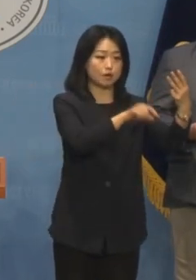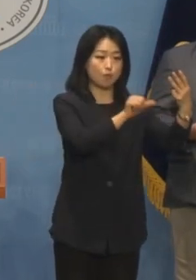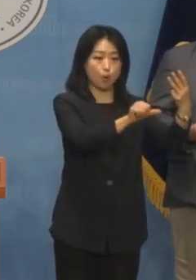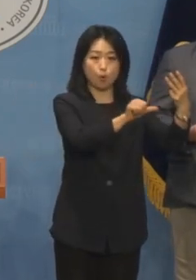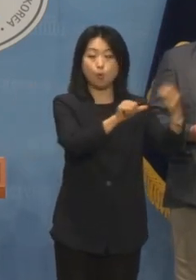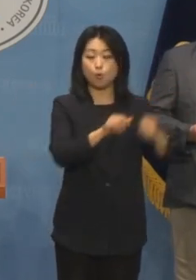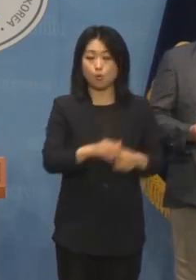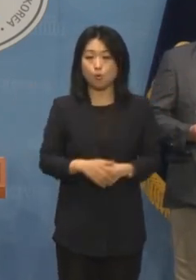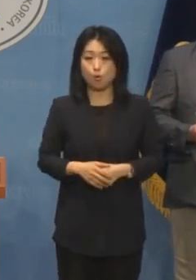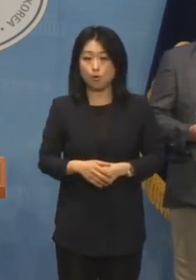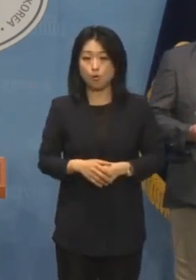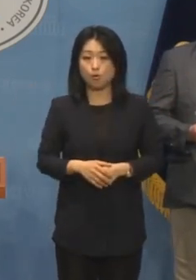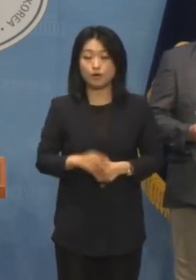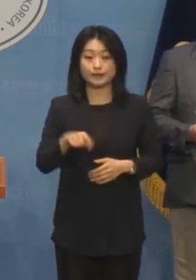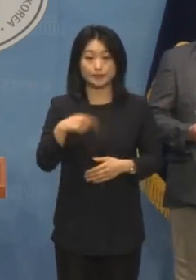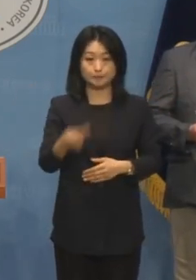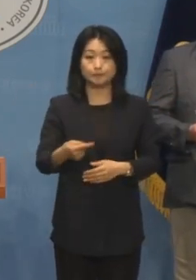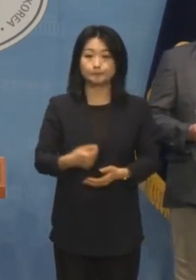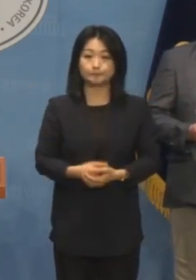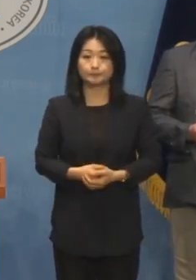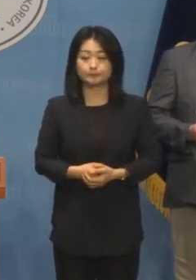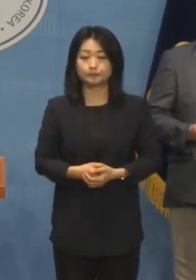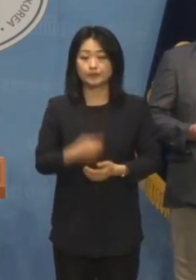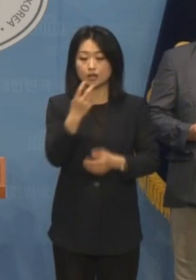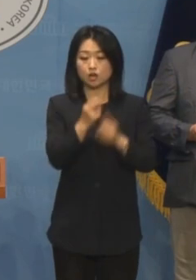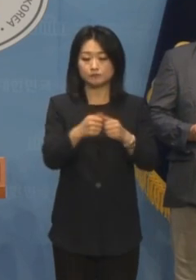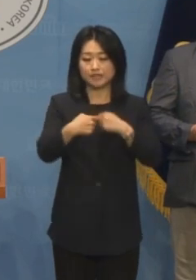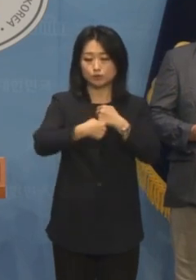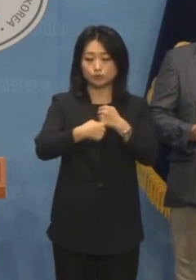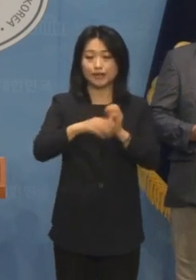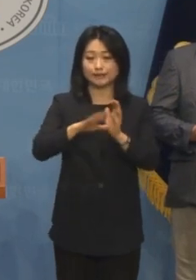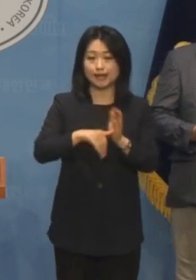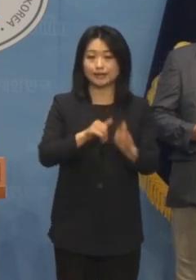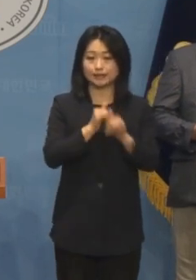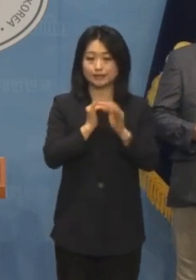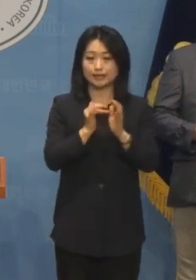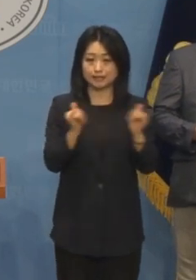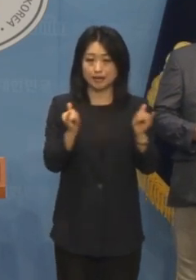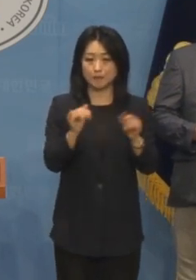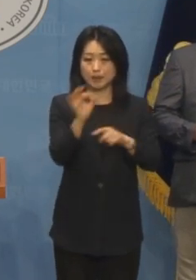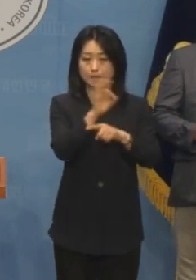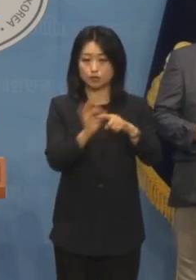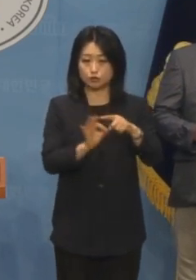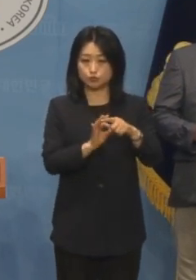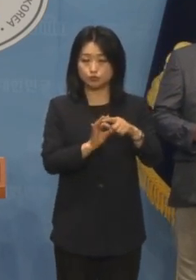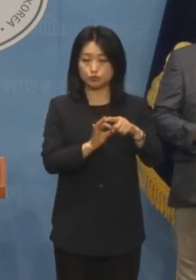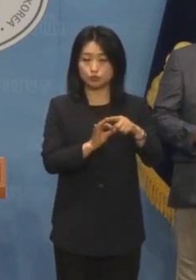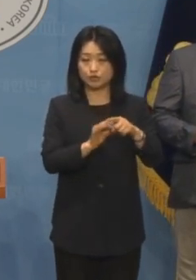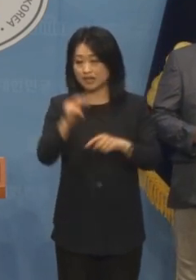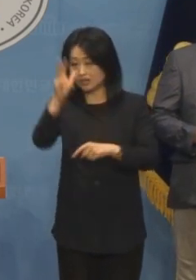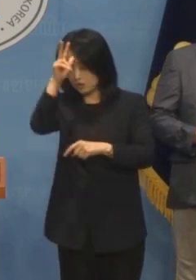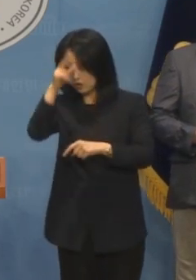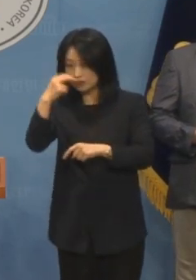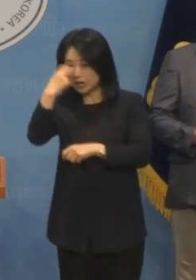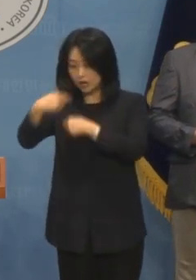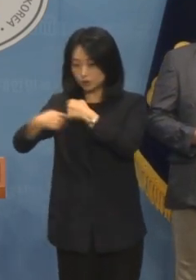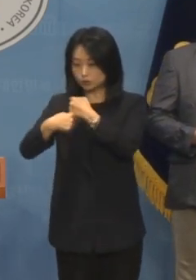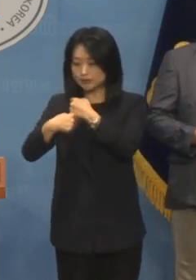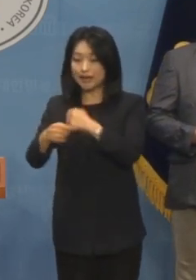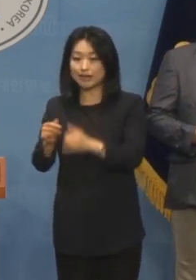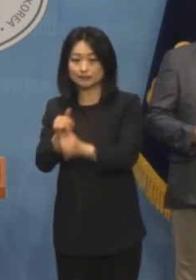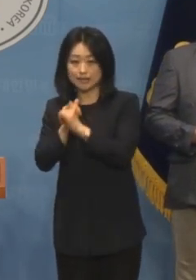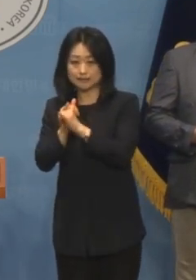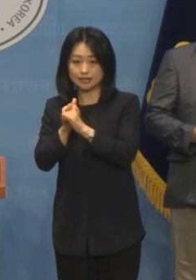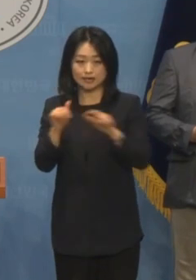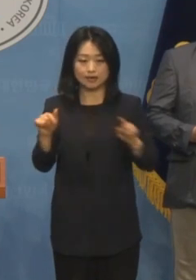63.5%입니다. 다음으로 말씀드릴 것은 검찰 조사 과정에서 자살한 사람의 비율이 경찰 조사 과정에서 자살한